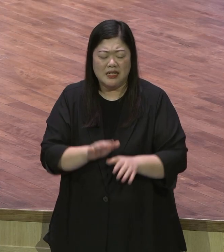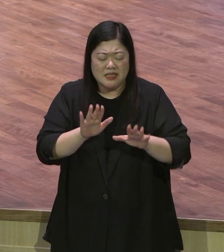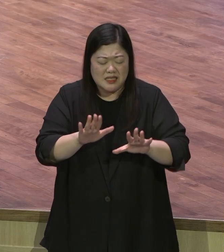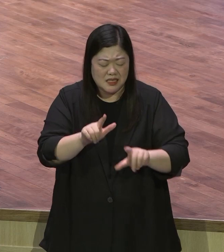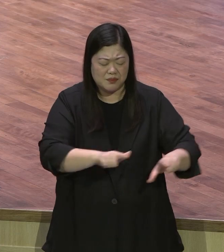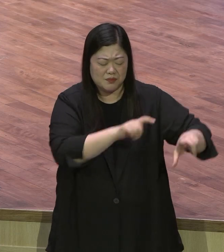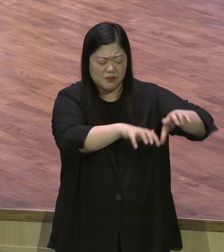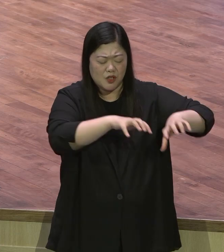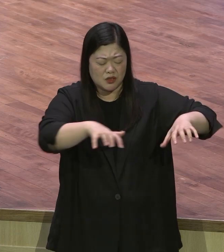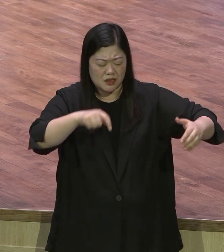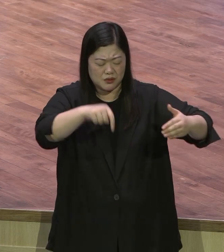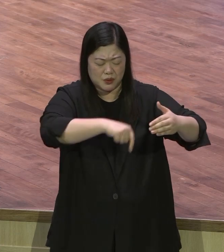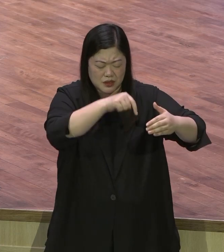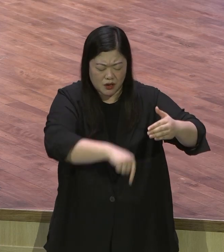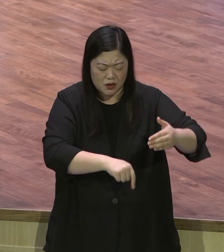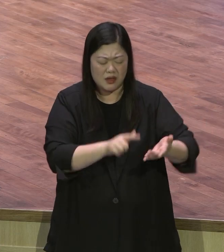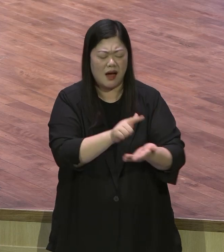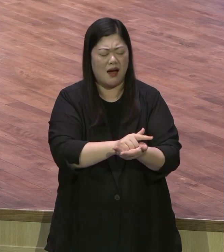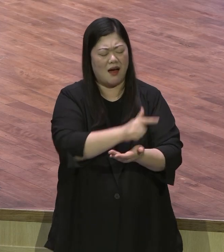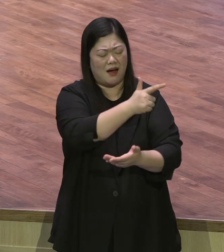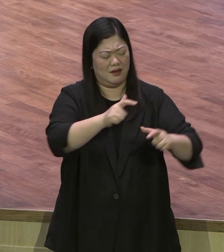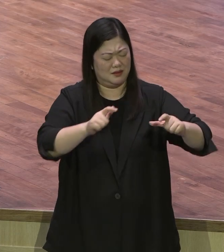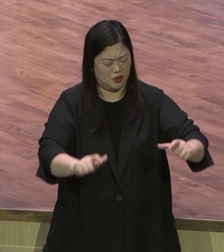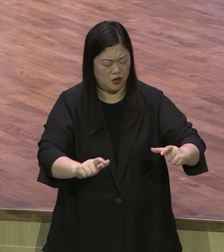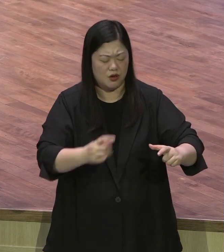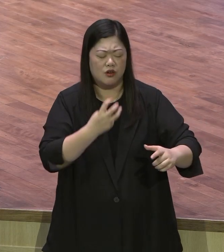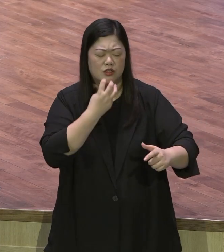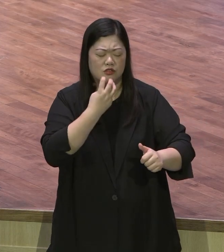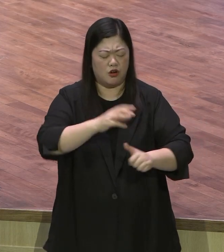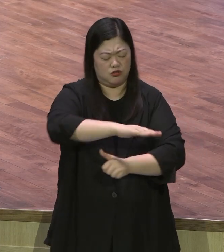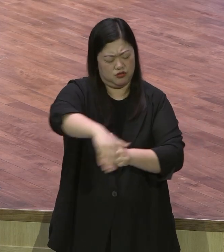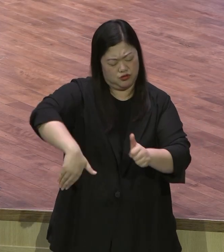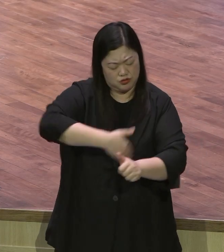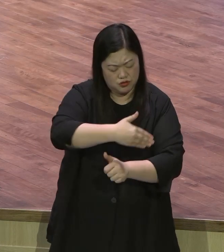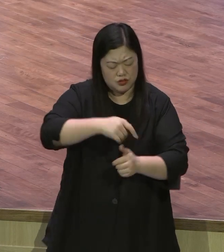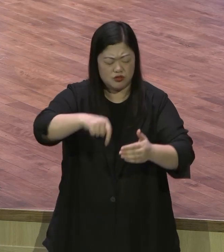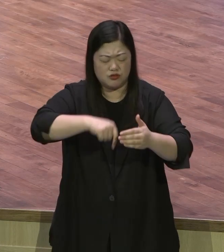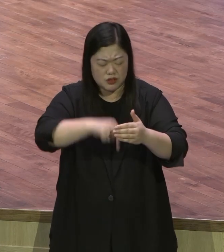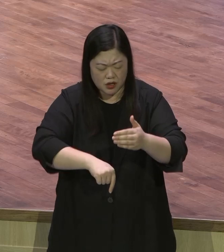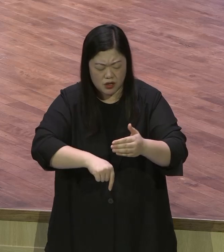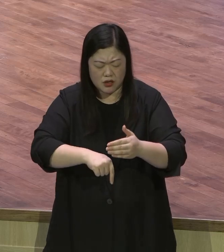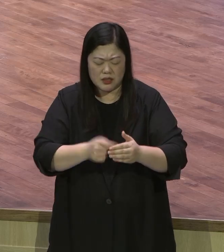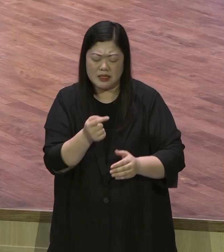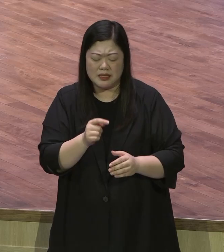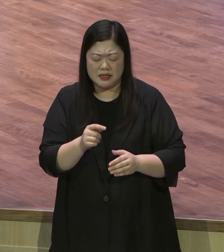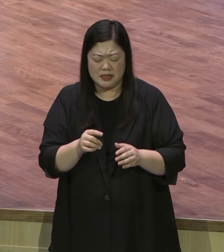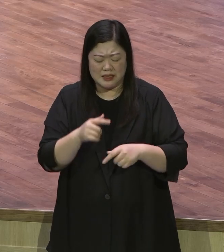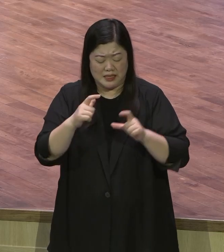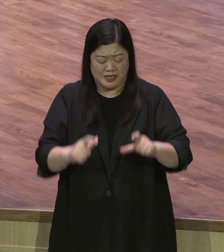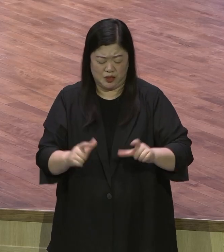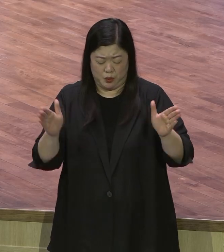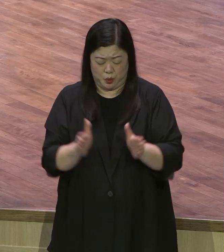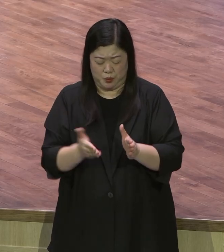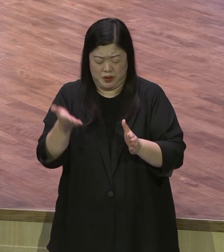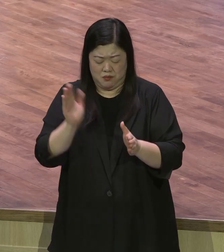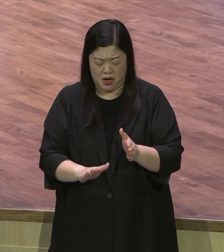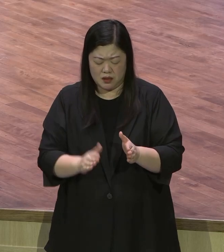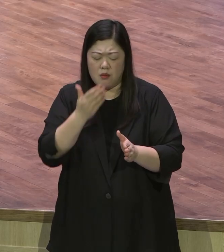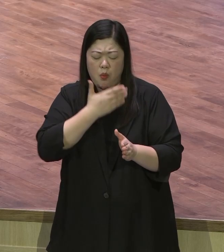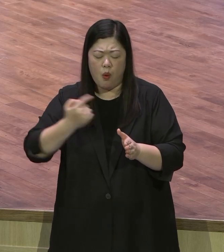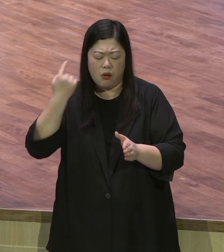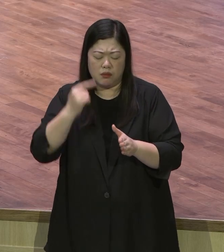현장에서 하나님 이 강서구에서 이 수도권에서 정글을 보임으로 237 나라의 큰 정인으로 쓰임받는 그날이 올